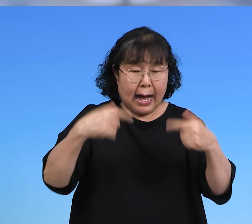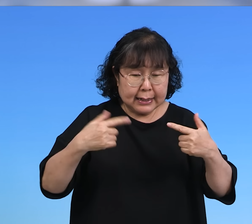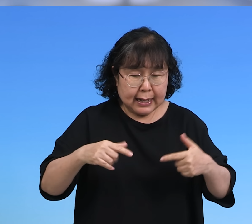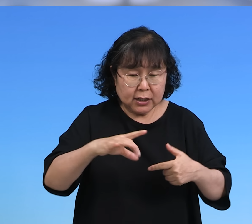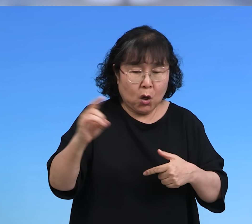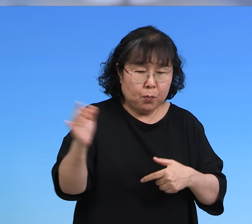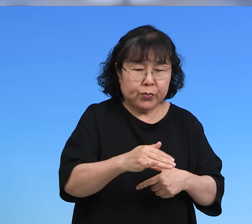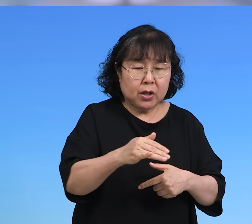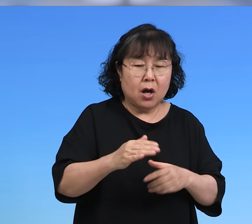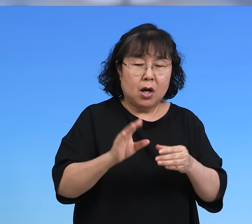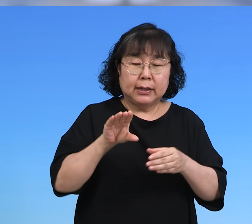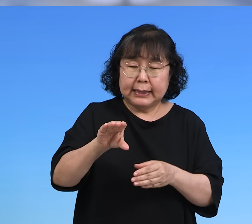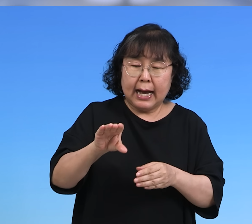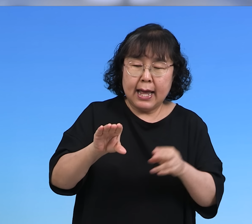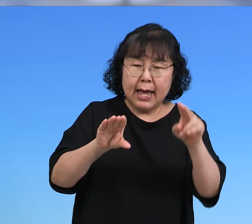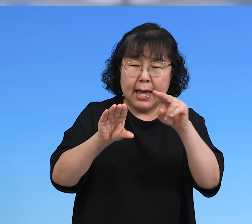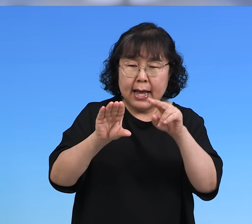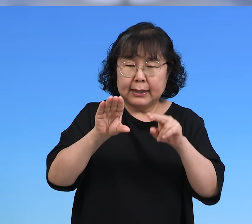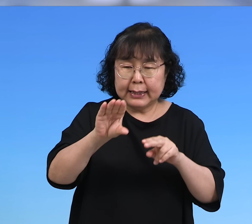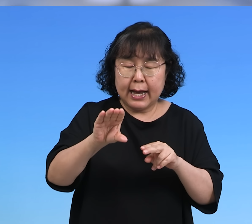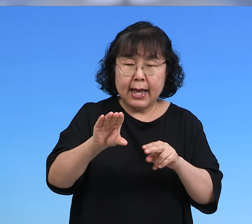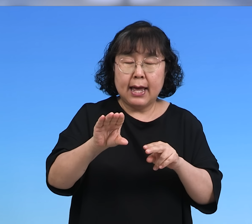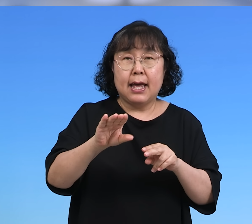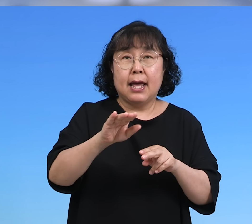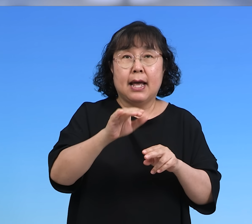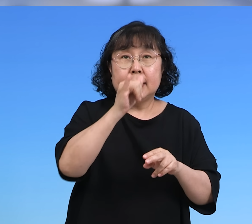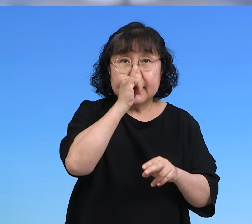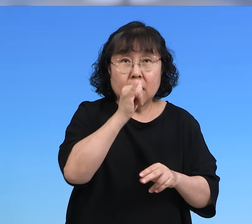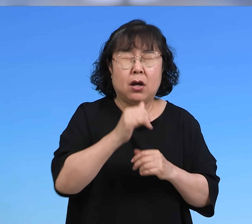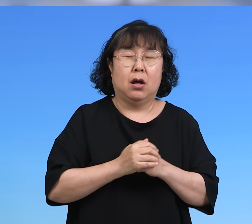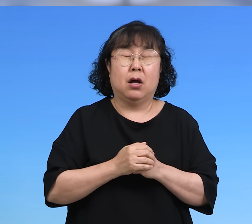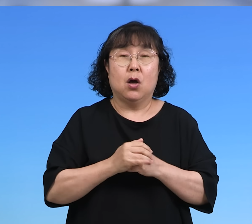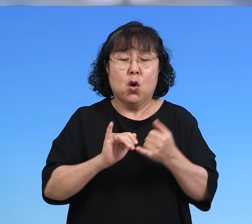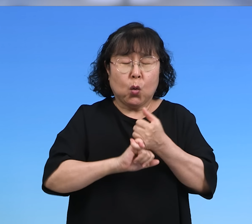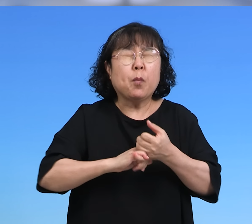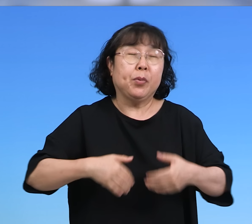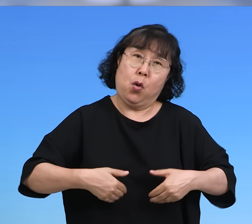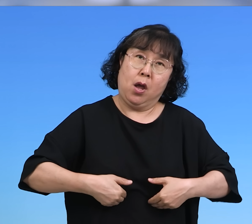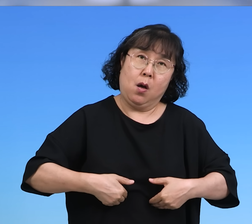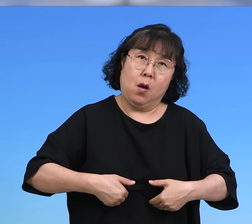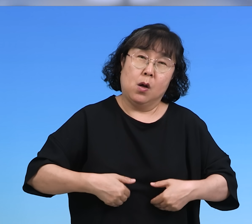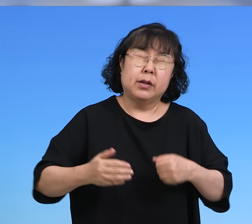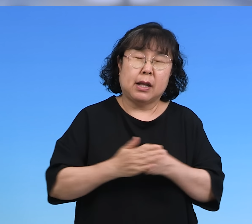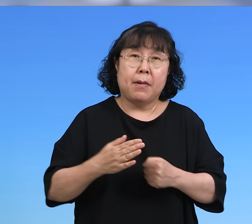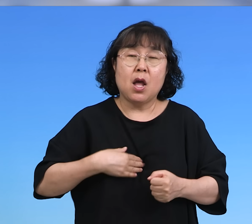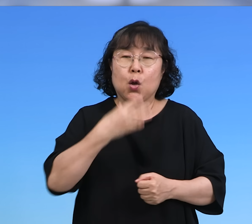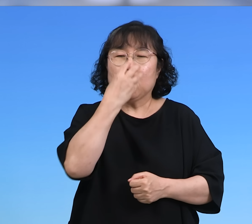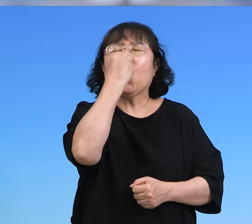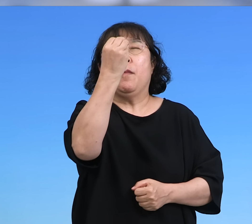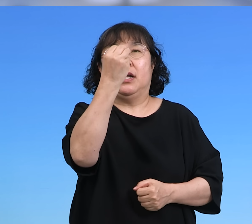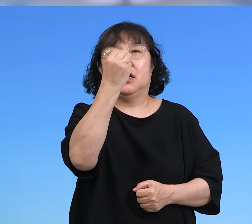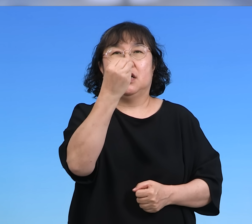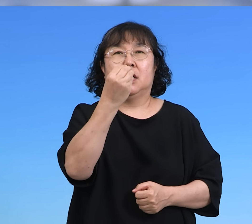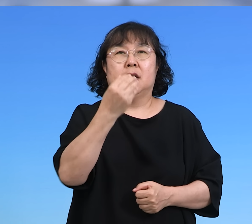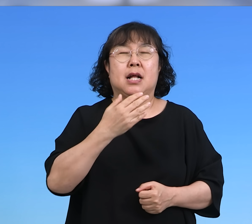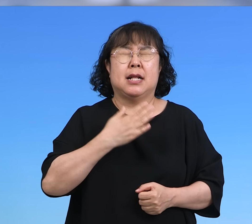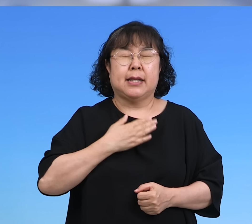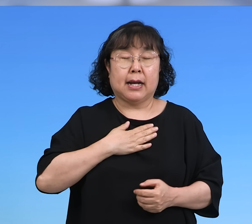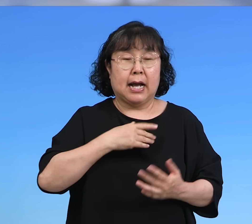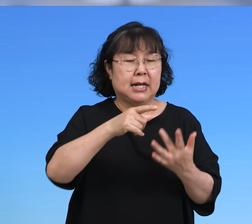거예요. 교만이 선루프 같이 내가 정하고 안 정하고가 아니라 핸들처럼